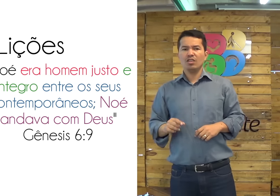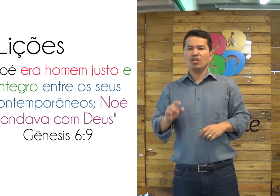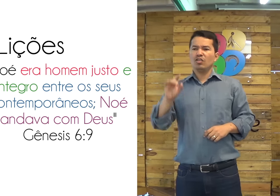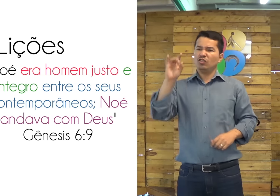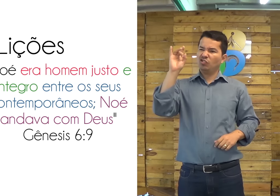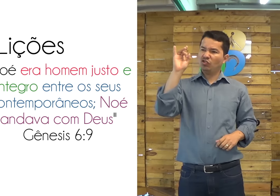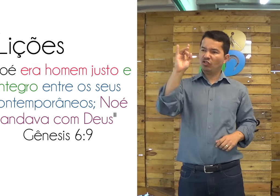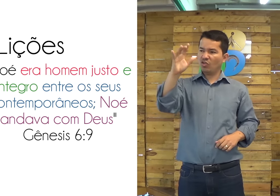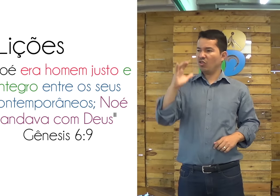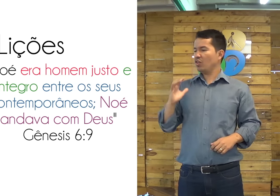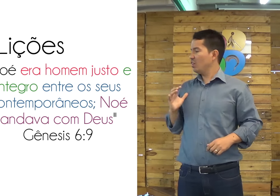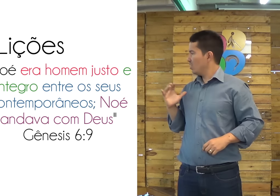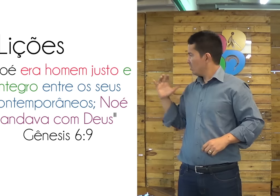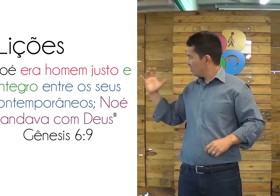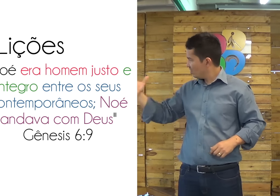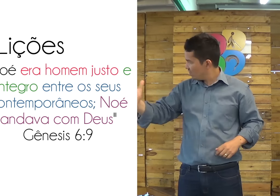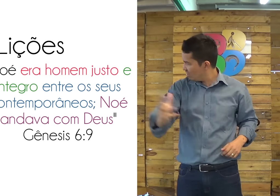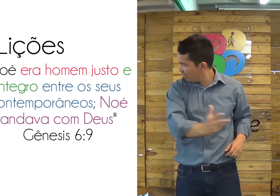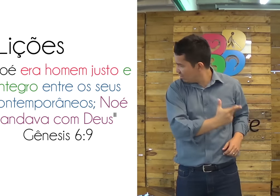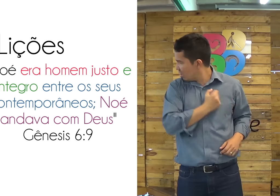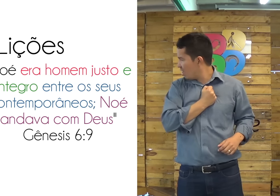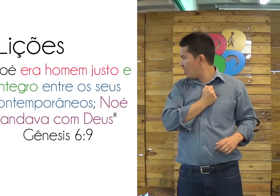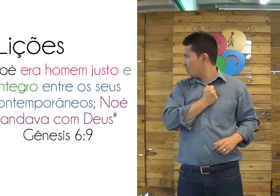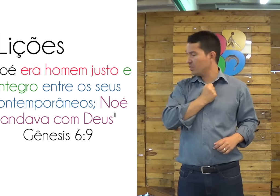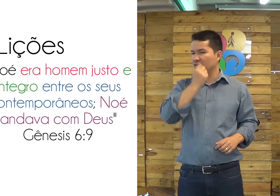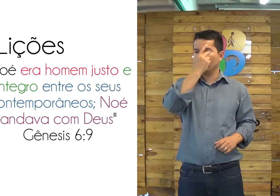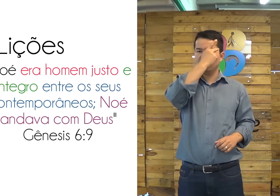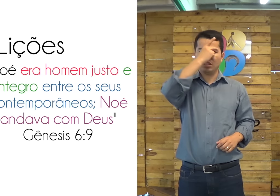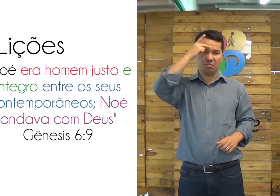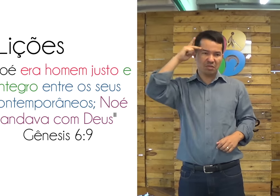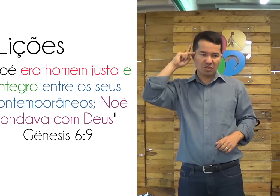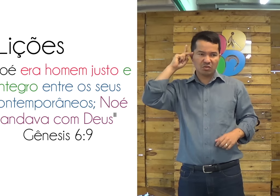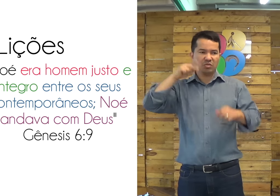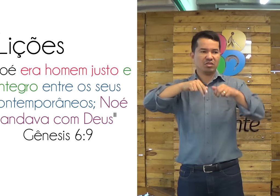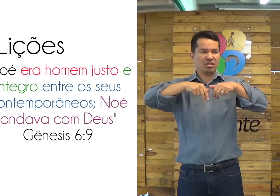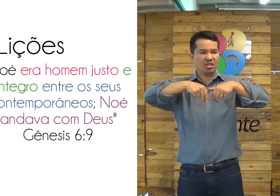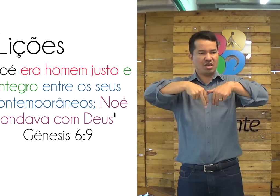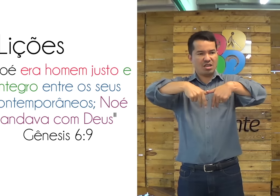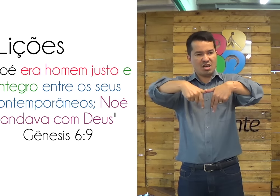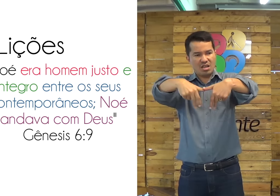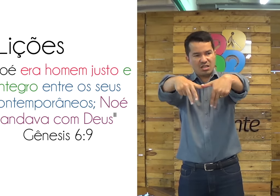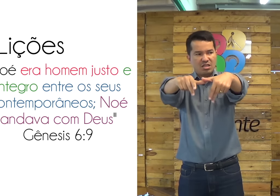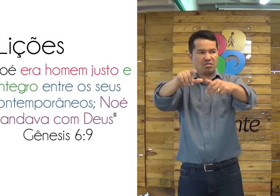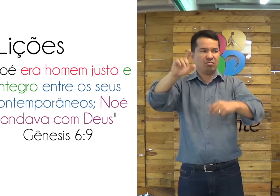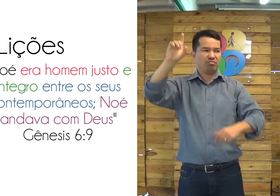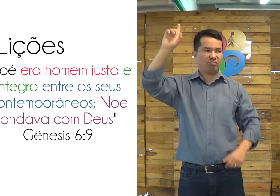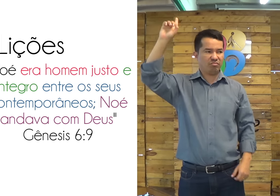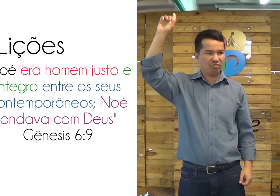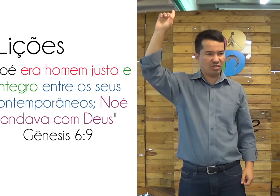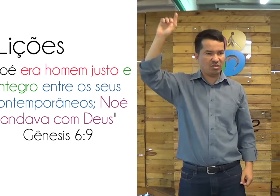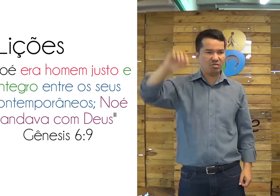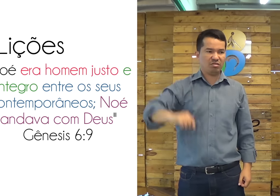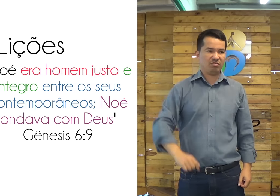lá então serão salvos as pessoas que andam com